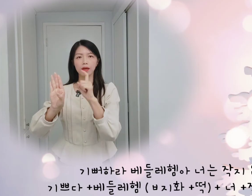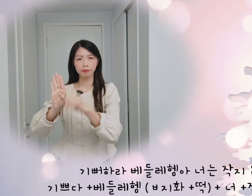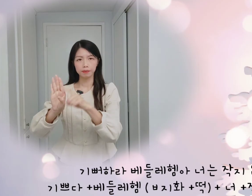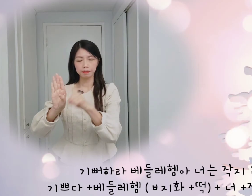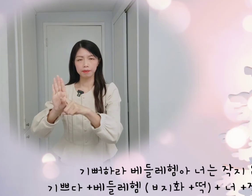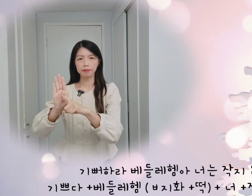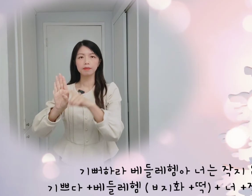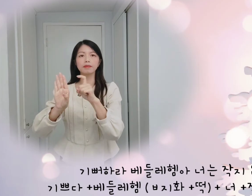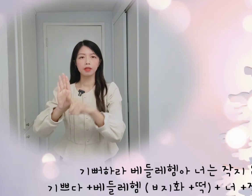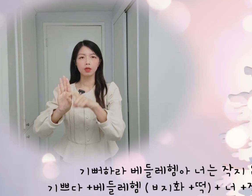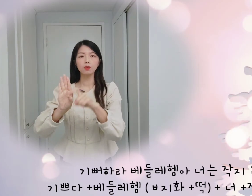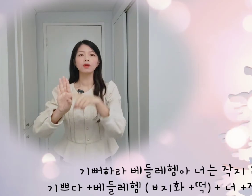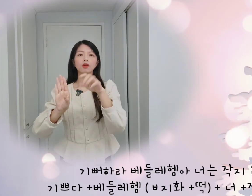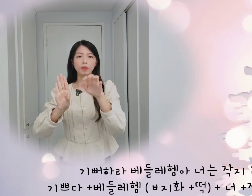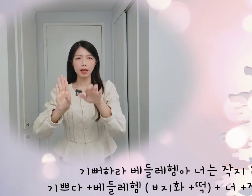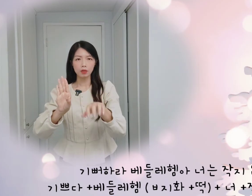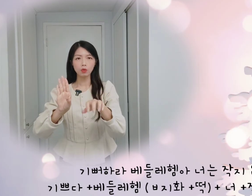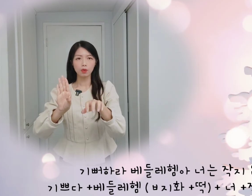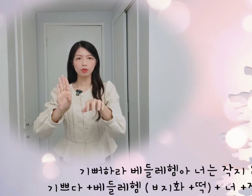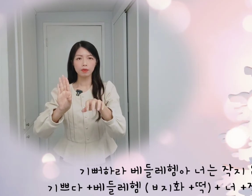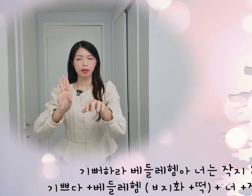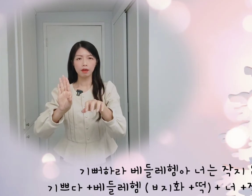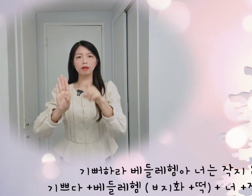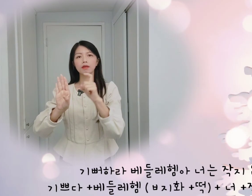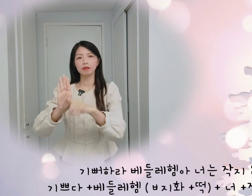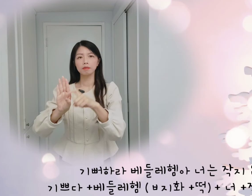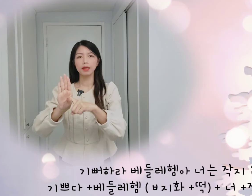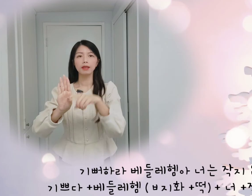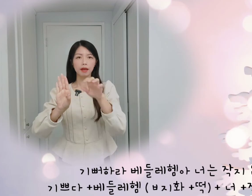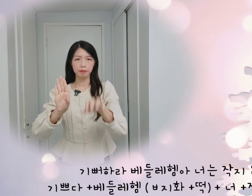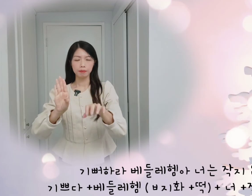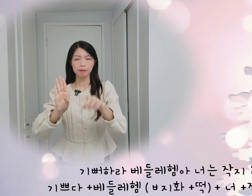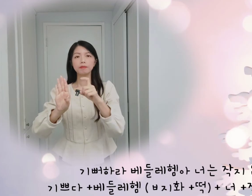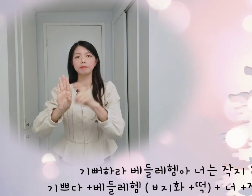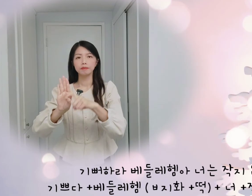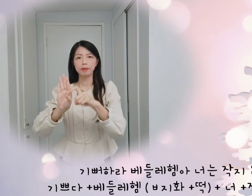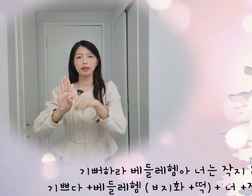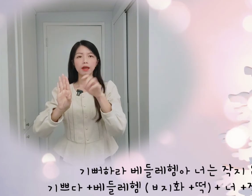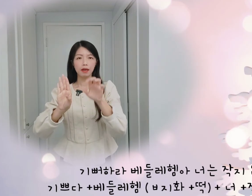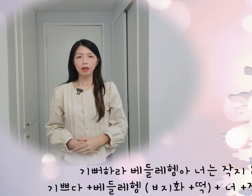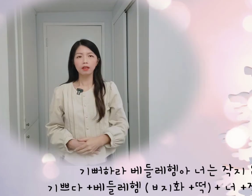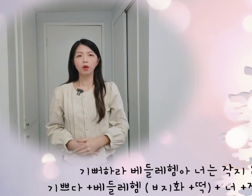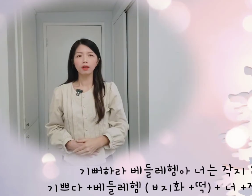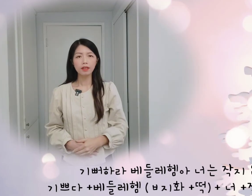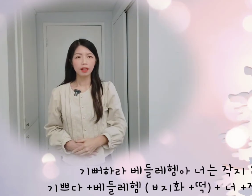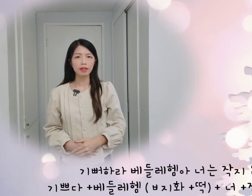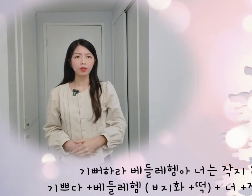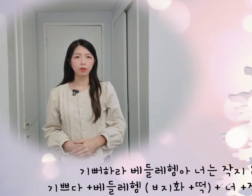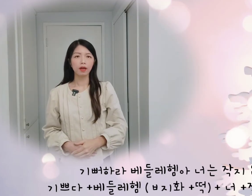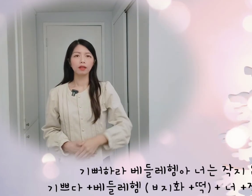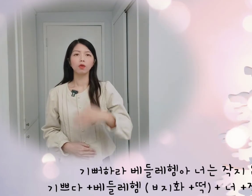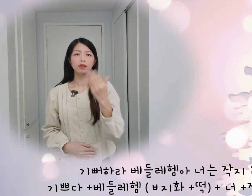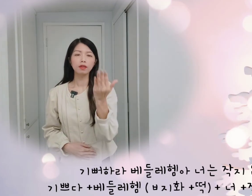됩니다. 그리고 옆에 장소수어 해주시면 돼요. 베들레헴. 베들레헴. 너는